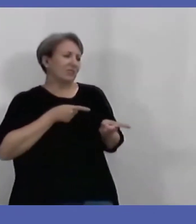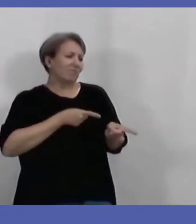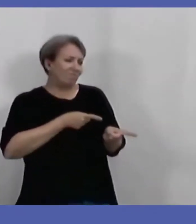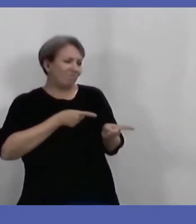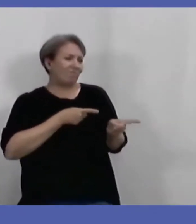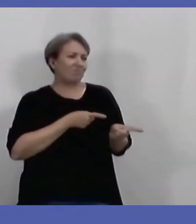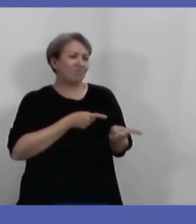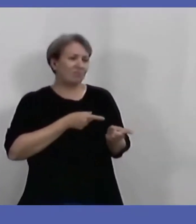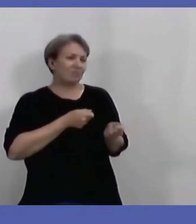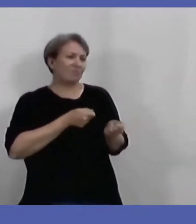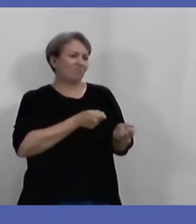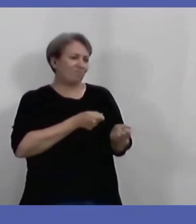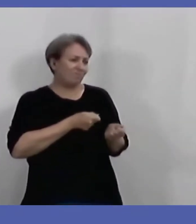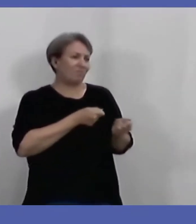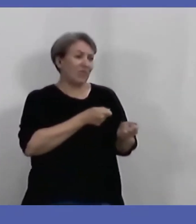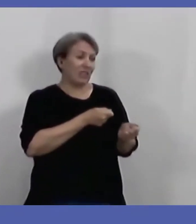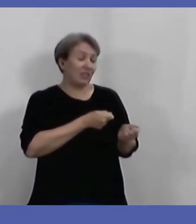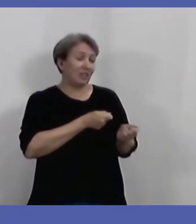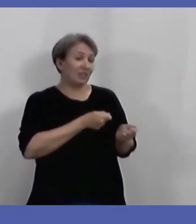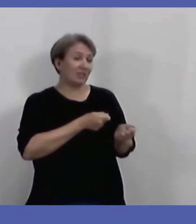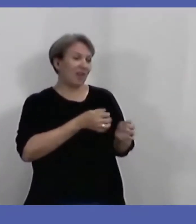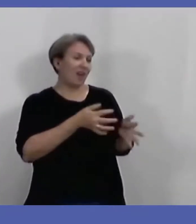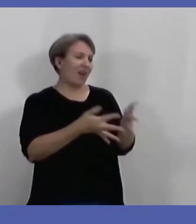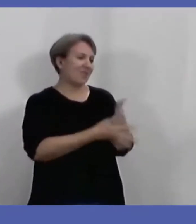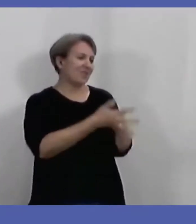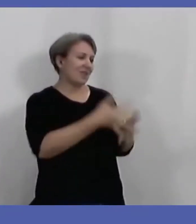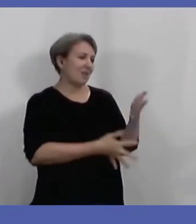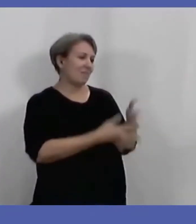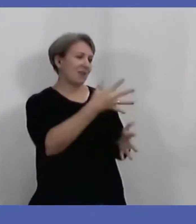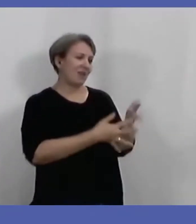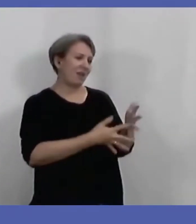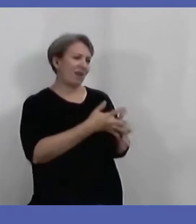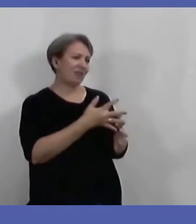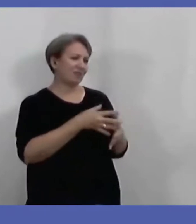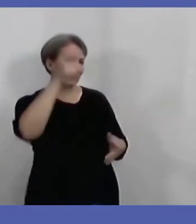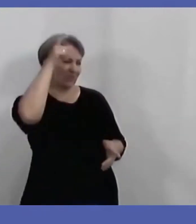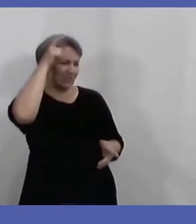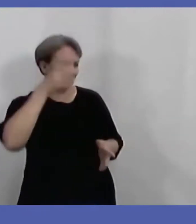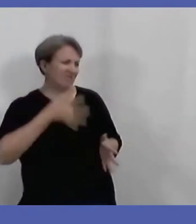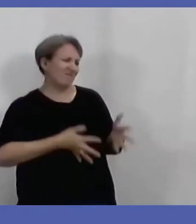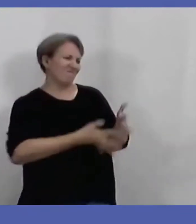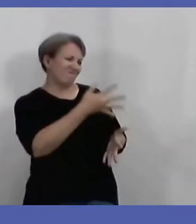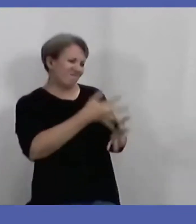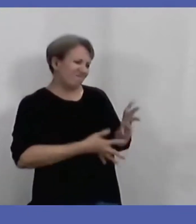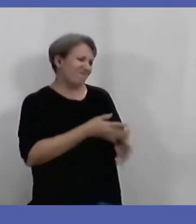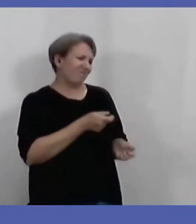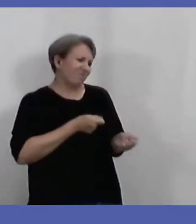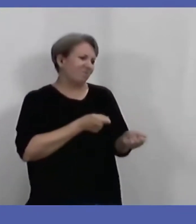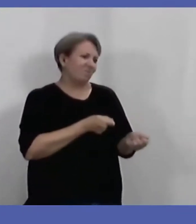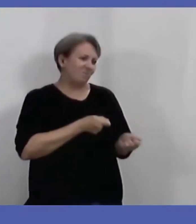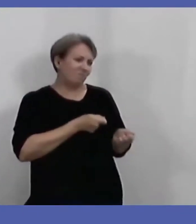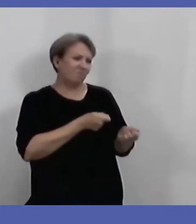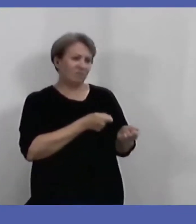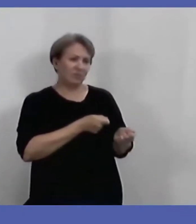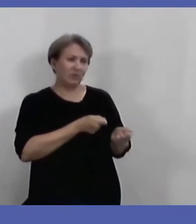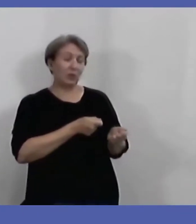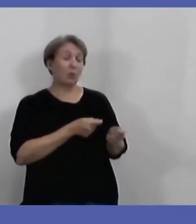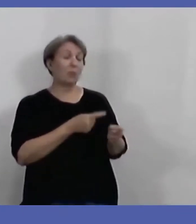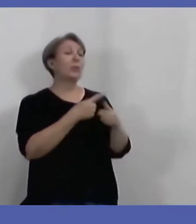nos atrapalhar. Amém? Ainda pode, porque ainda não estamos